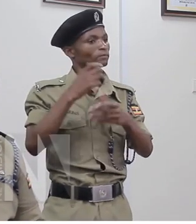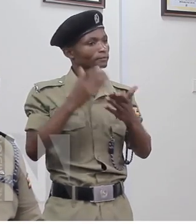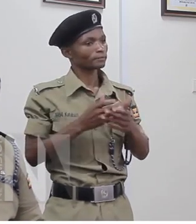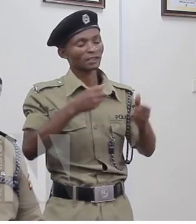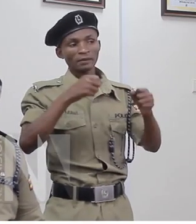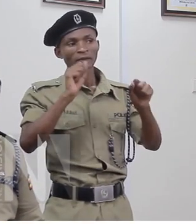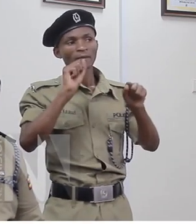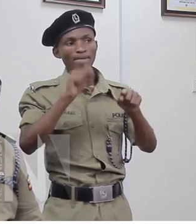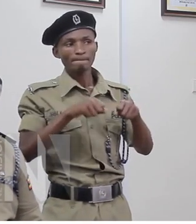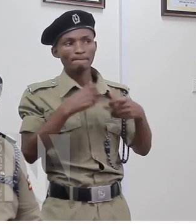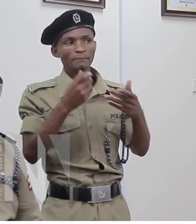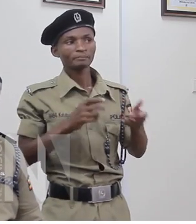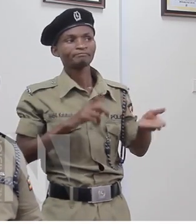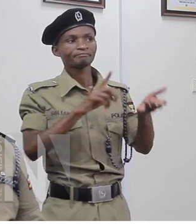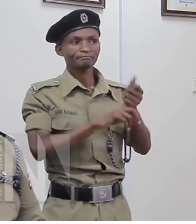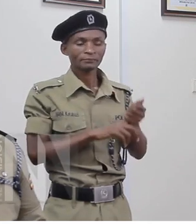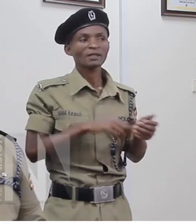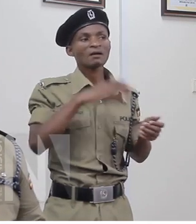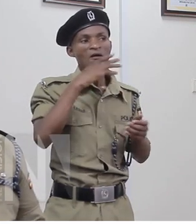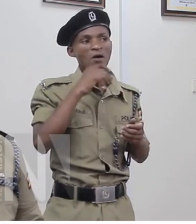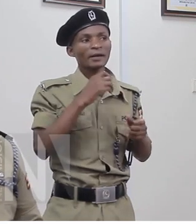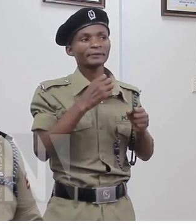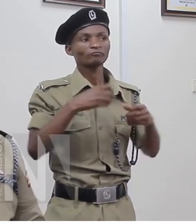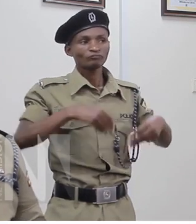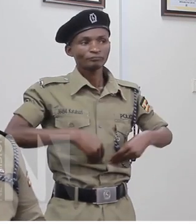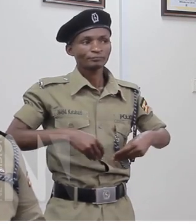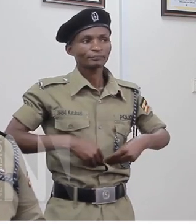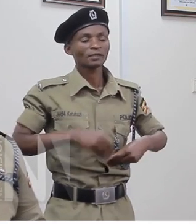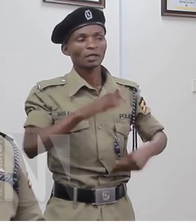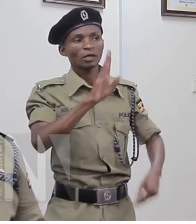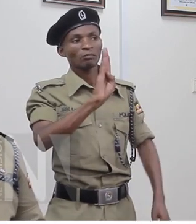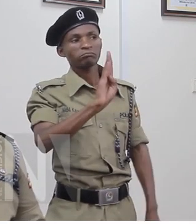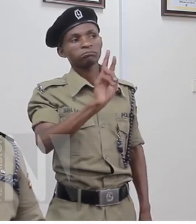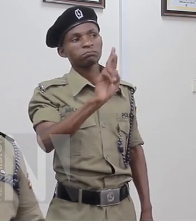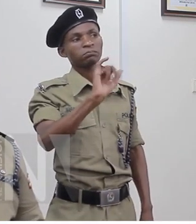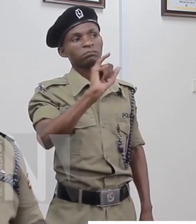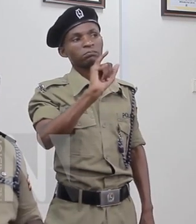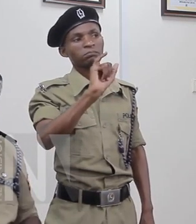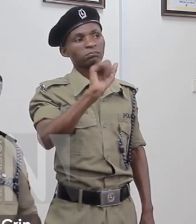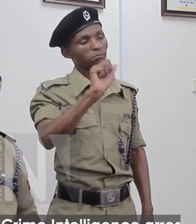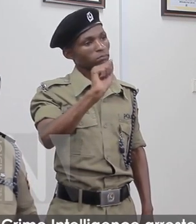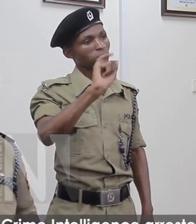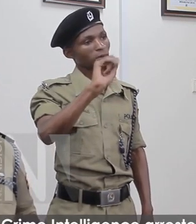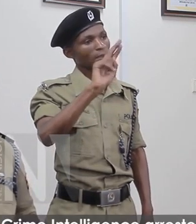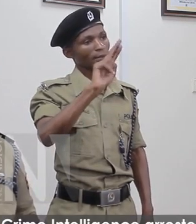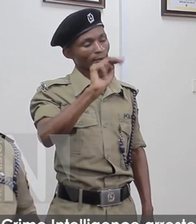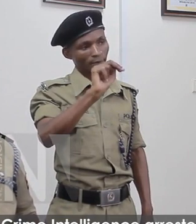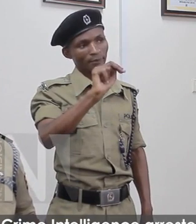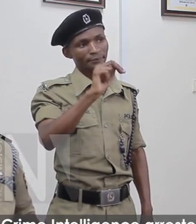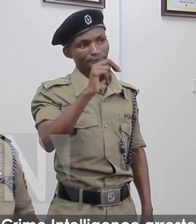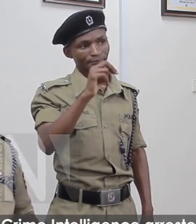nesobola okukwata omuvubuka gwe bayita Brian Murinzi. Ono Brian yomu kubali